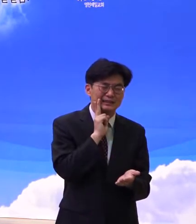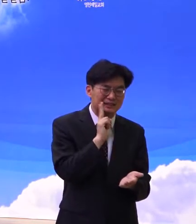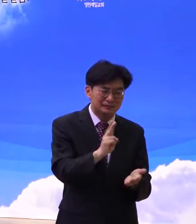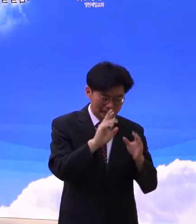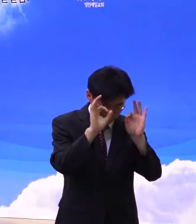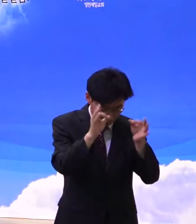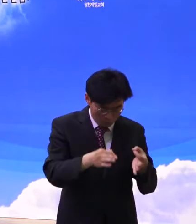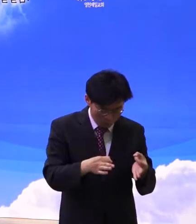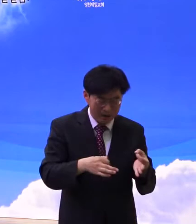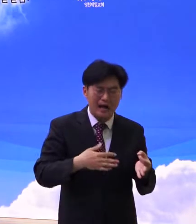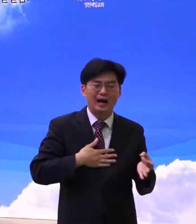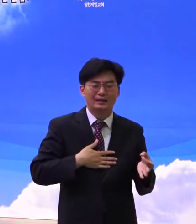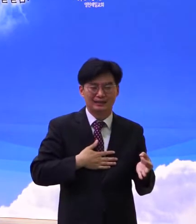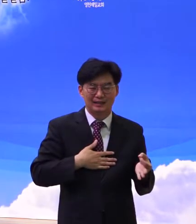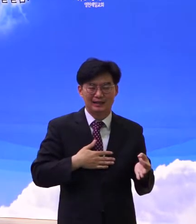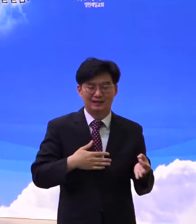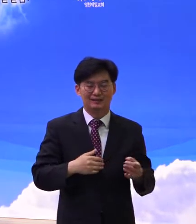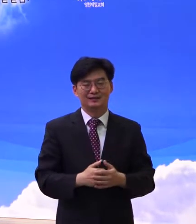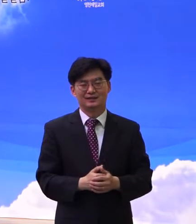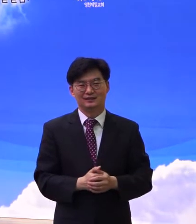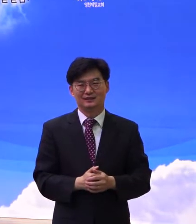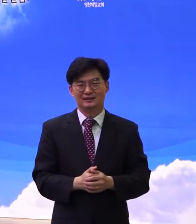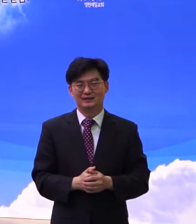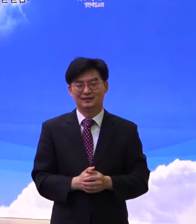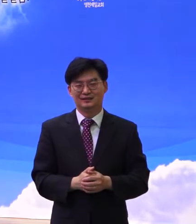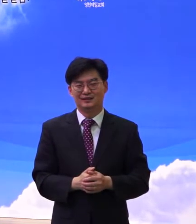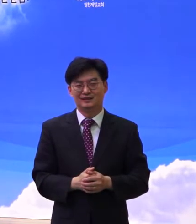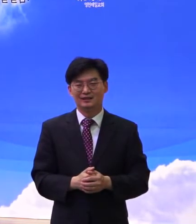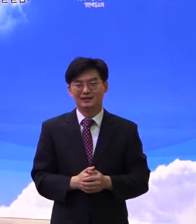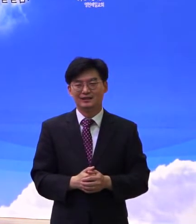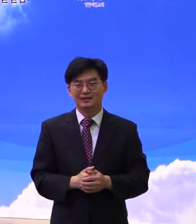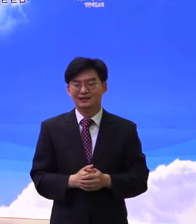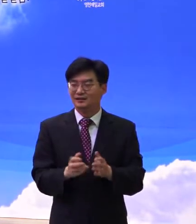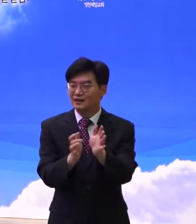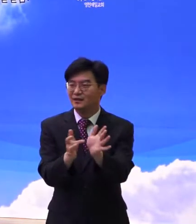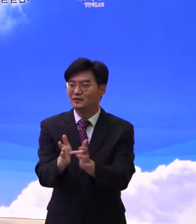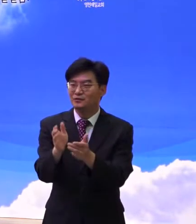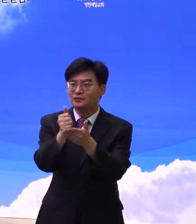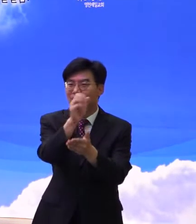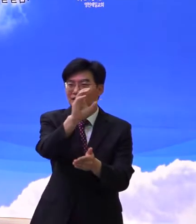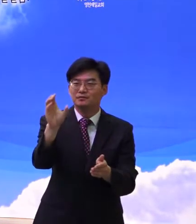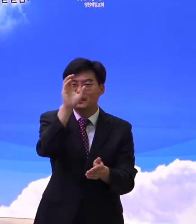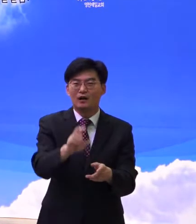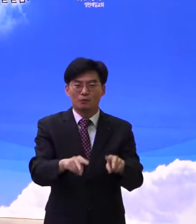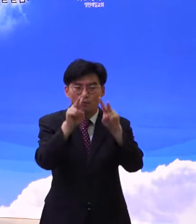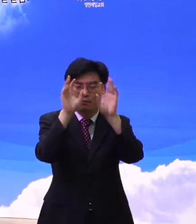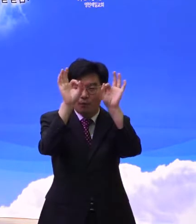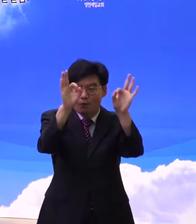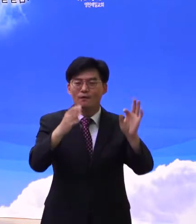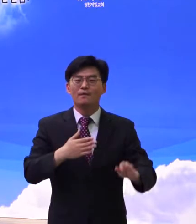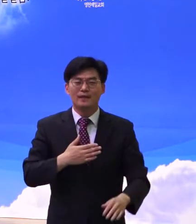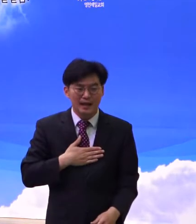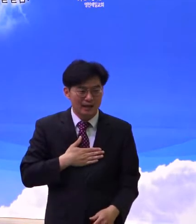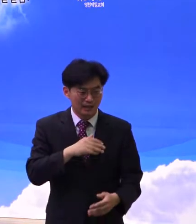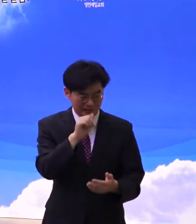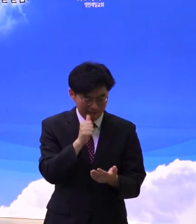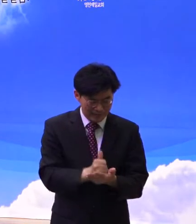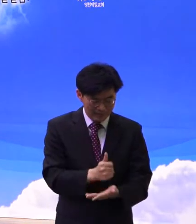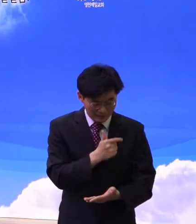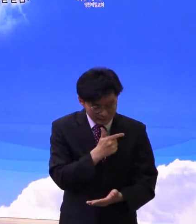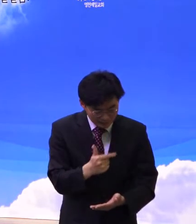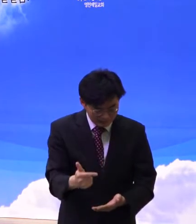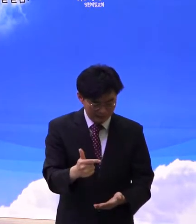하나님 앞에서 예수님의 십자가 공로가 아니면 얼마나 악한 죄인인지를 깨닫고 하나님 앞에서